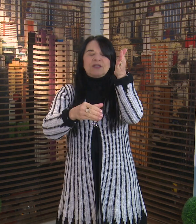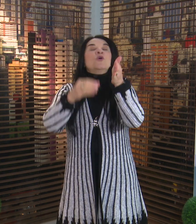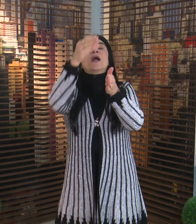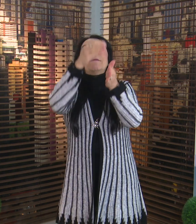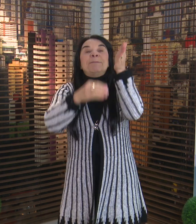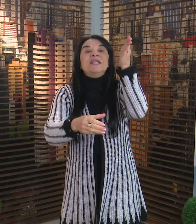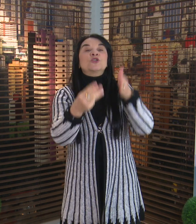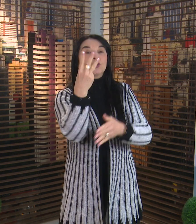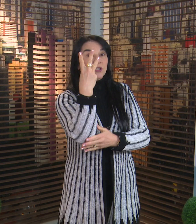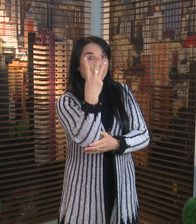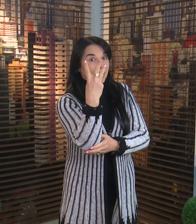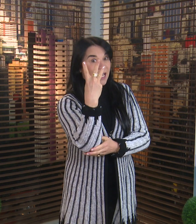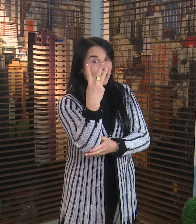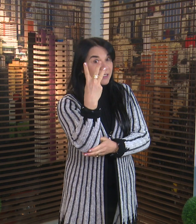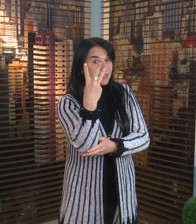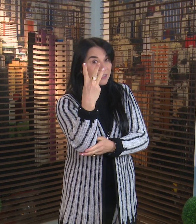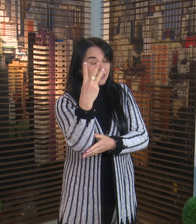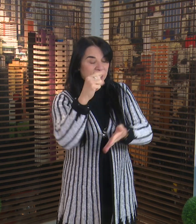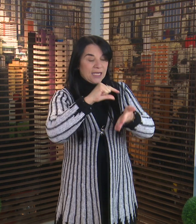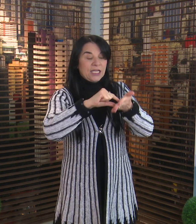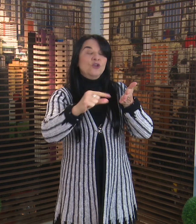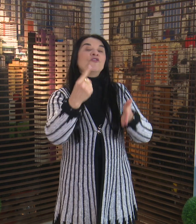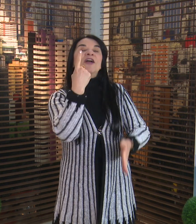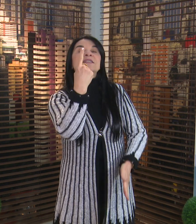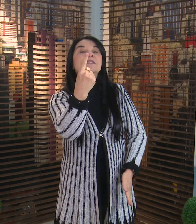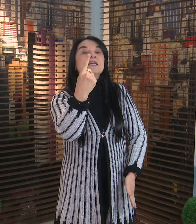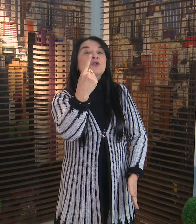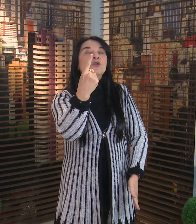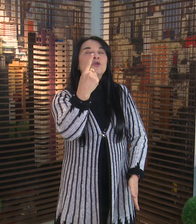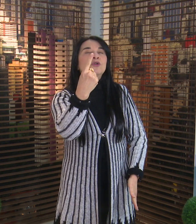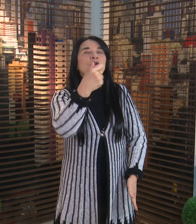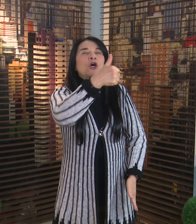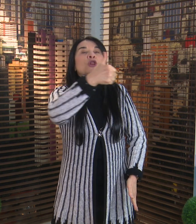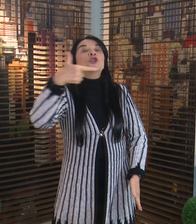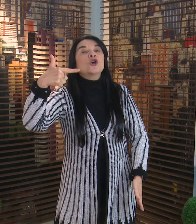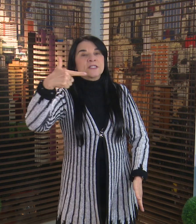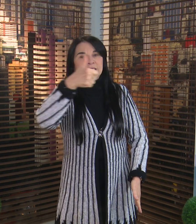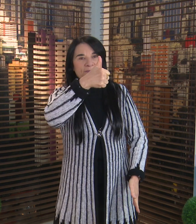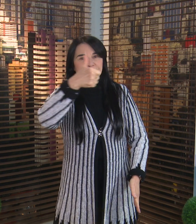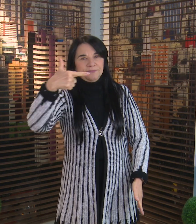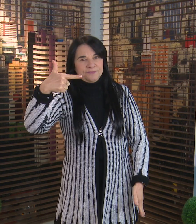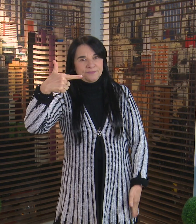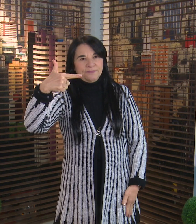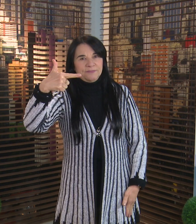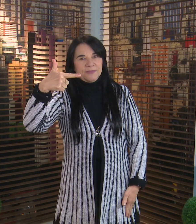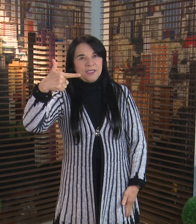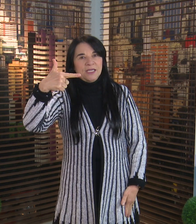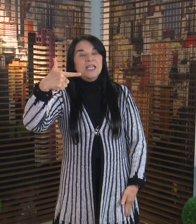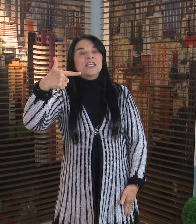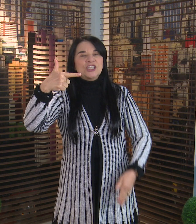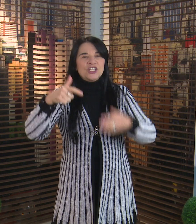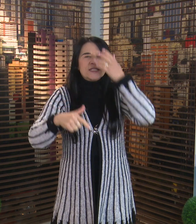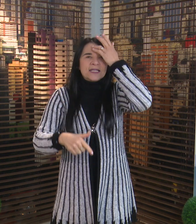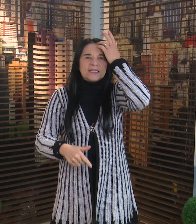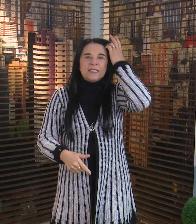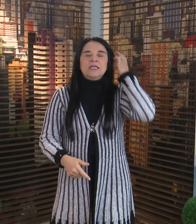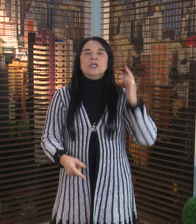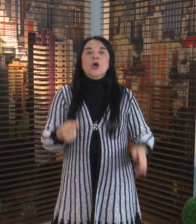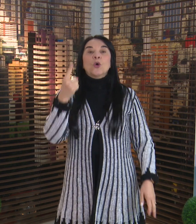no capítulo 3 e no versículo 12, que diz assim: